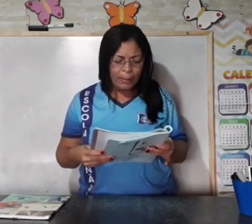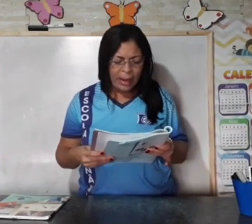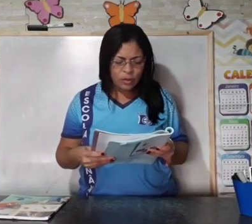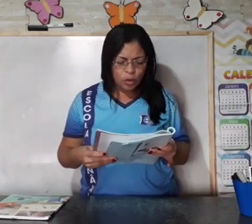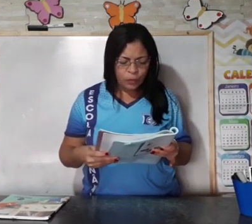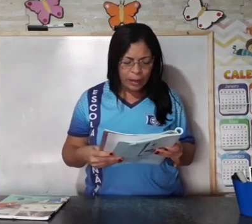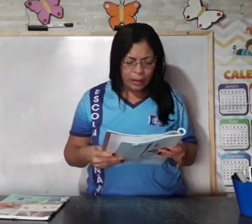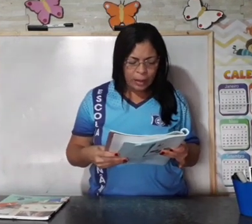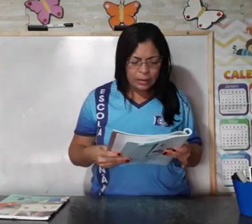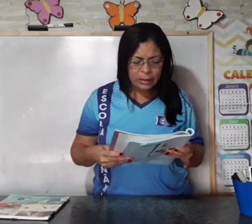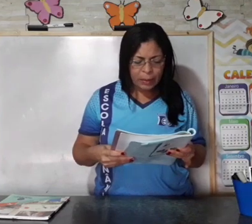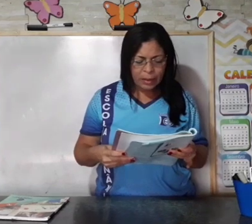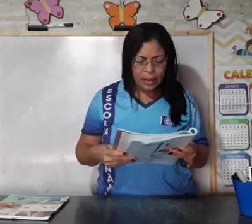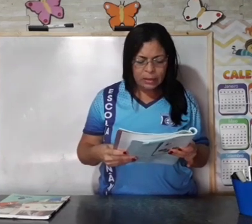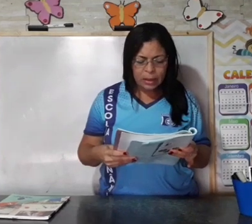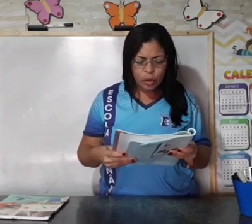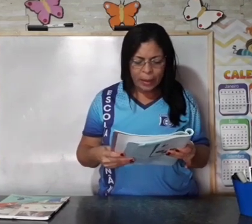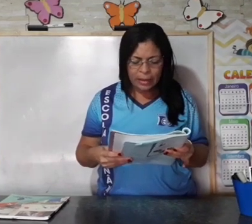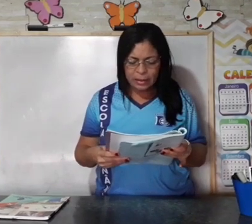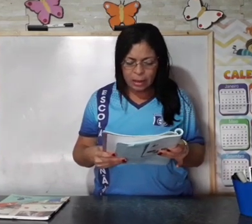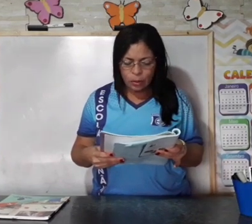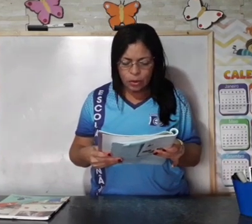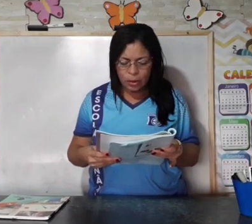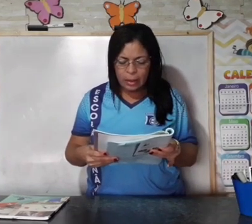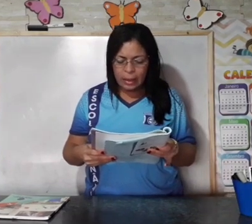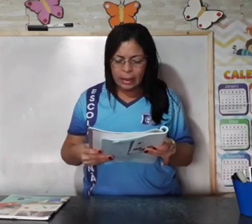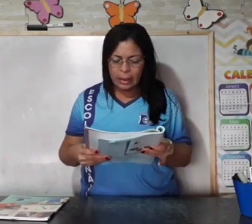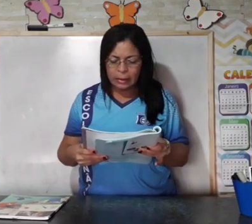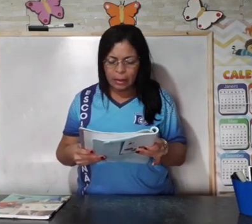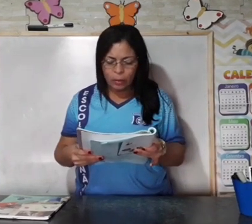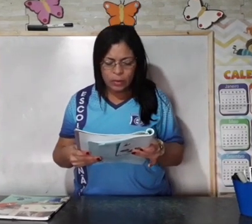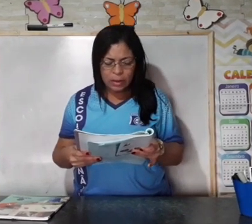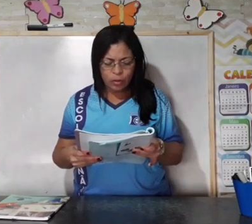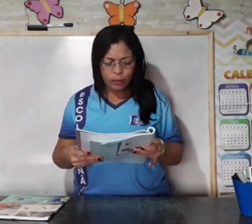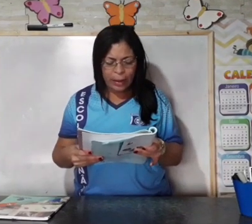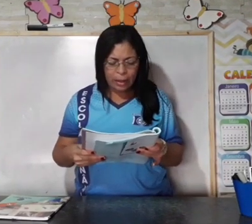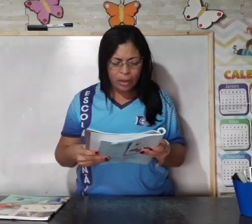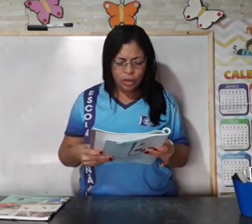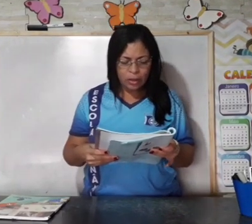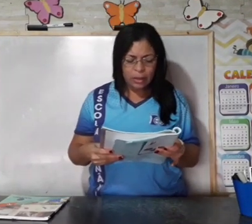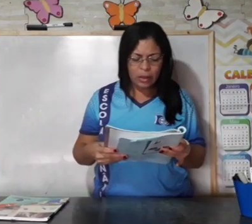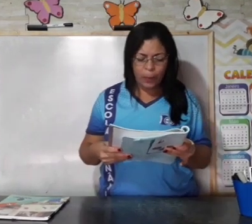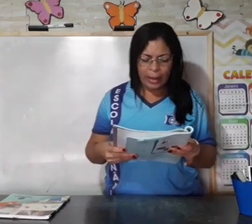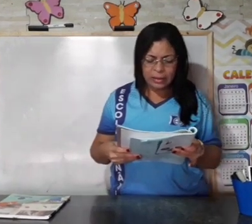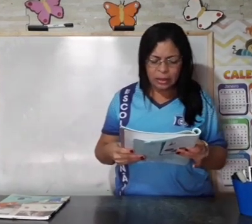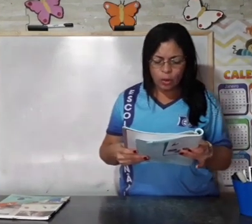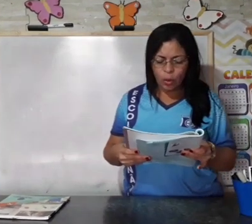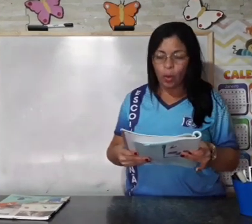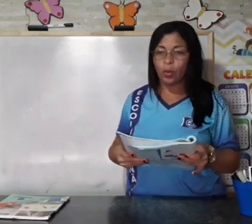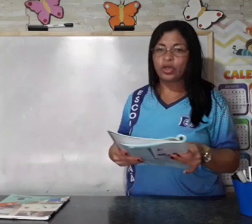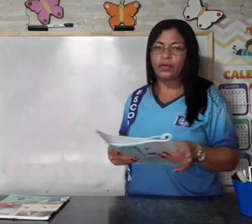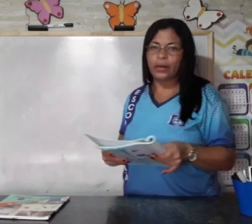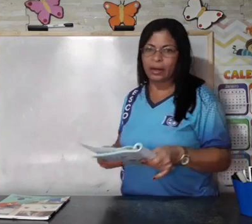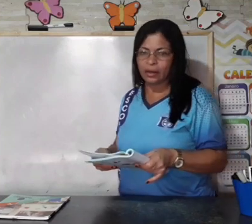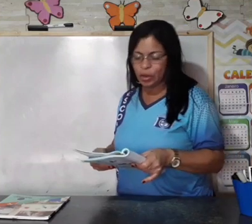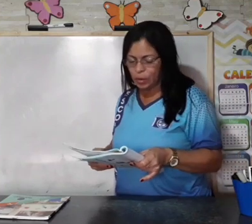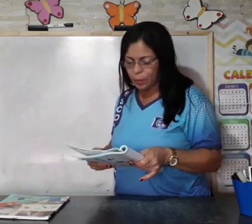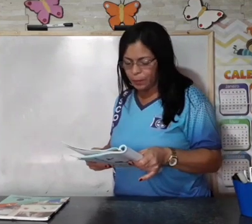Mas os diferentes sempre têm seus parecidos. Então, não são diferentes. São parecidos com os diferentes.